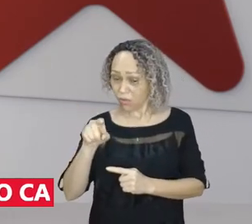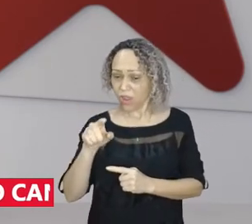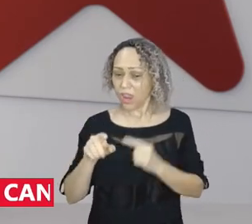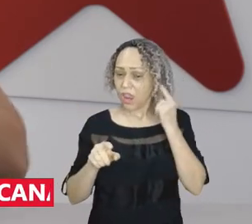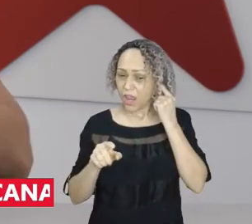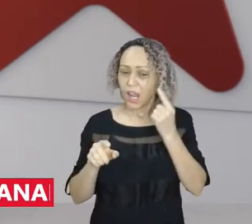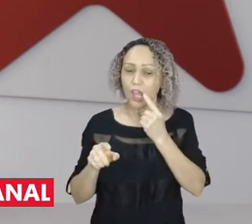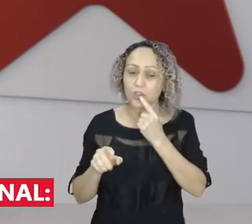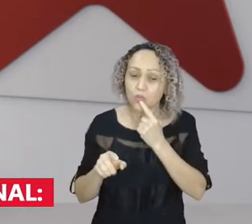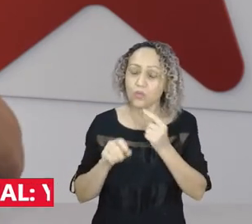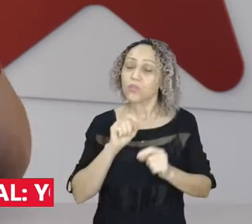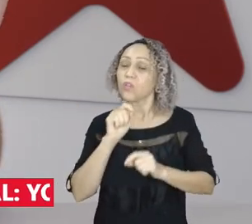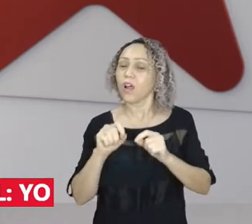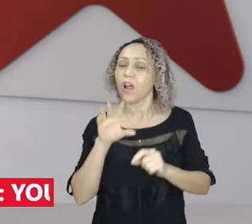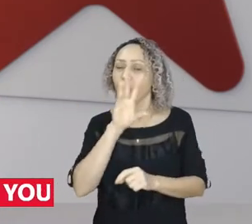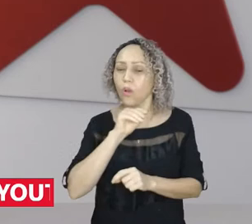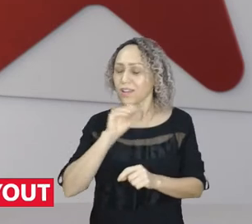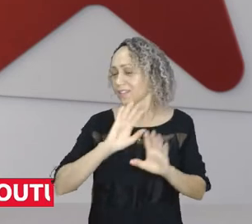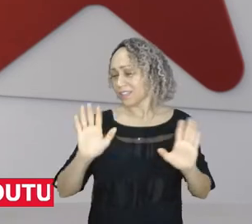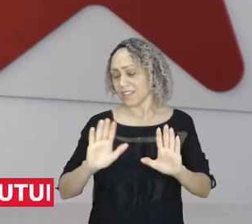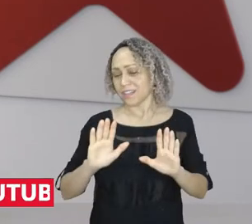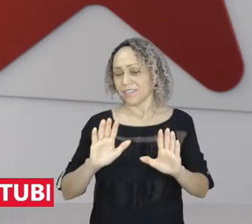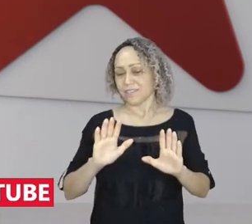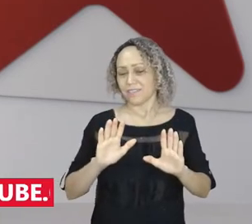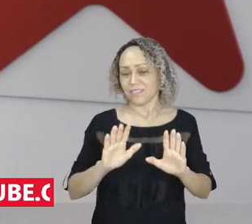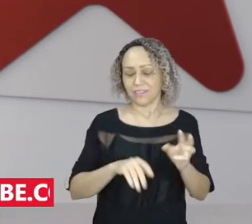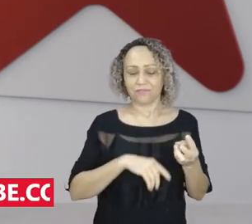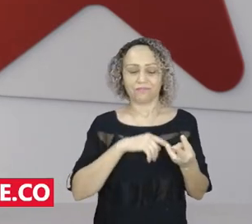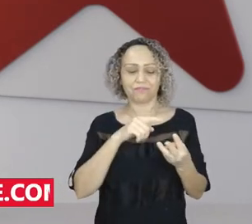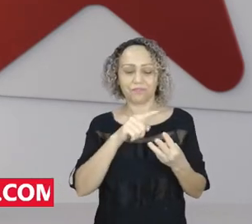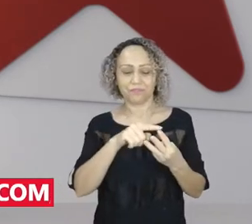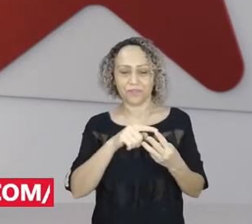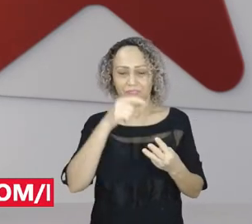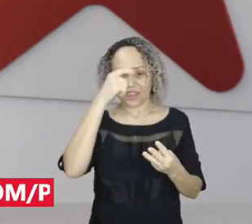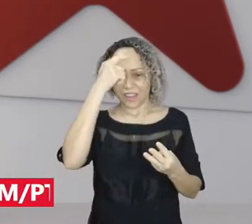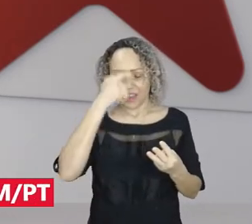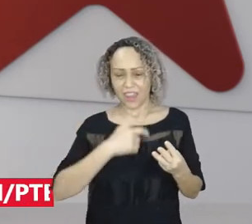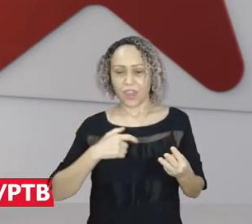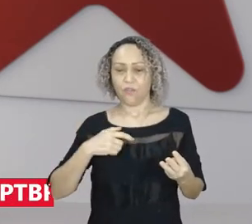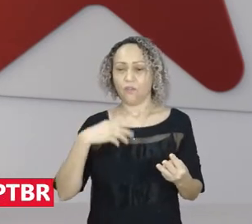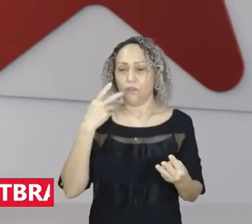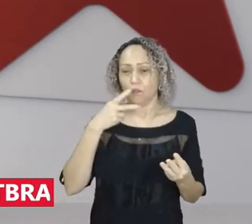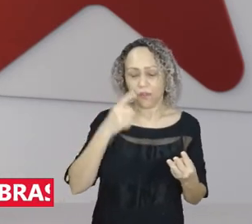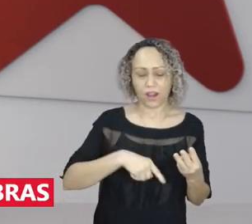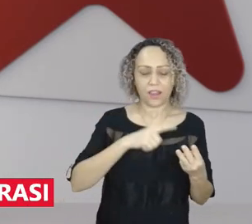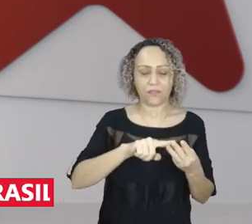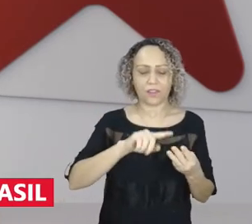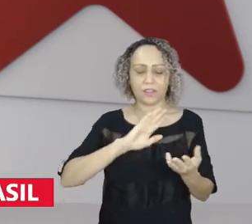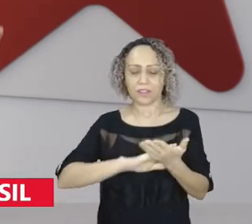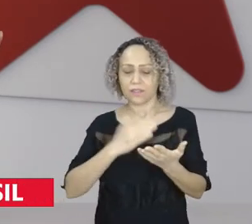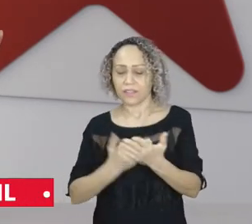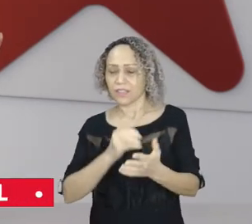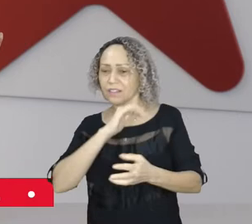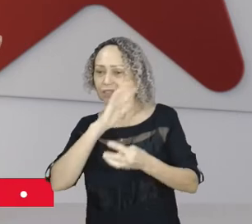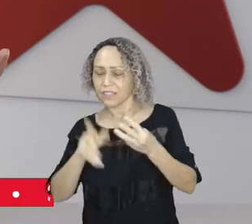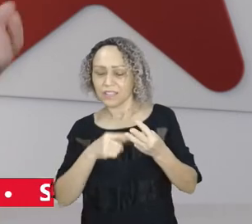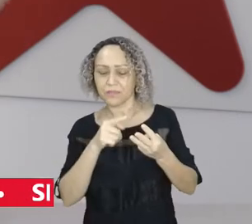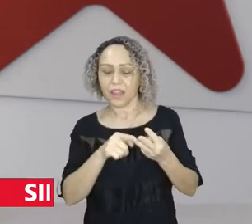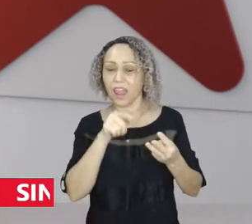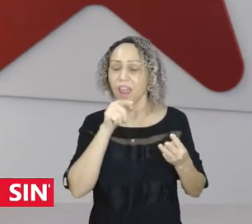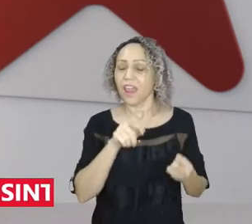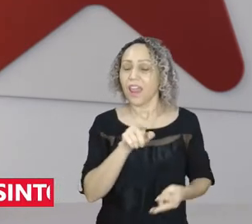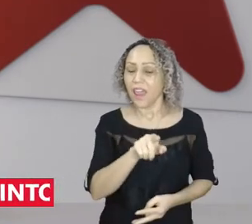uma comunicação triangular aí. Eu falo, ele vai ter interpretação em Libras, ele responde em